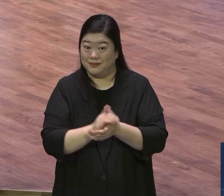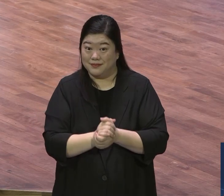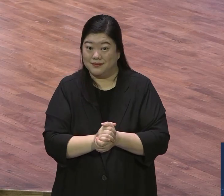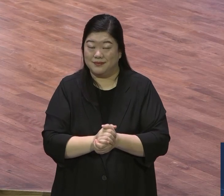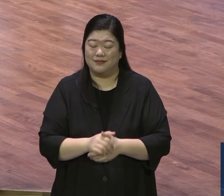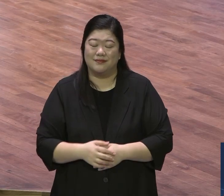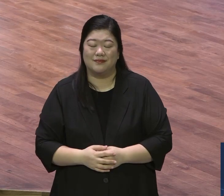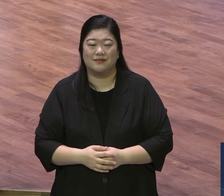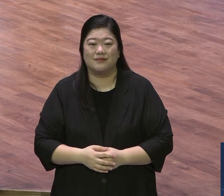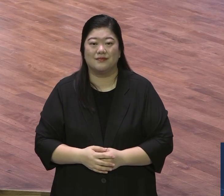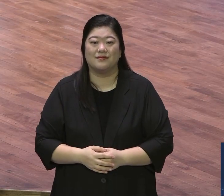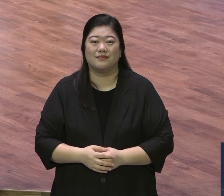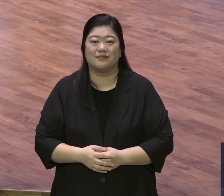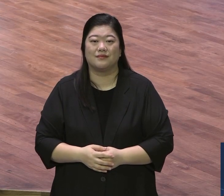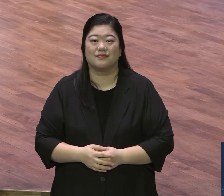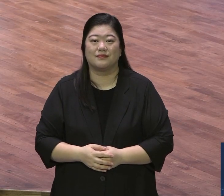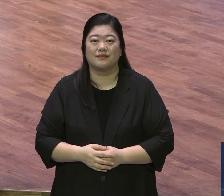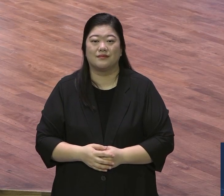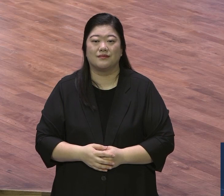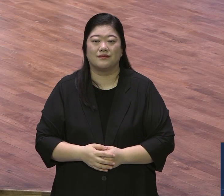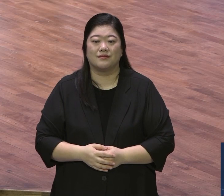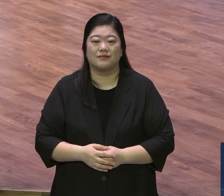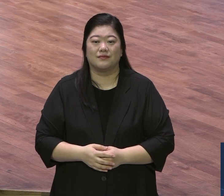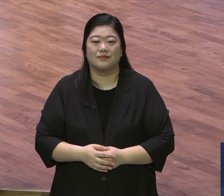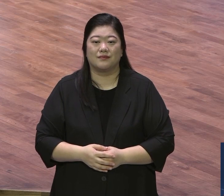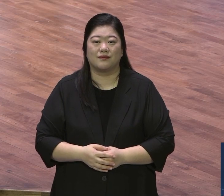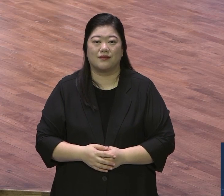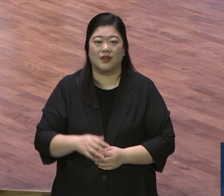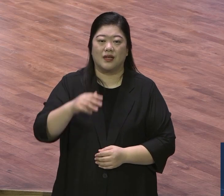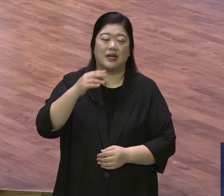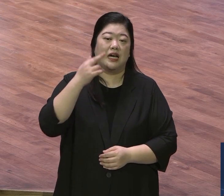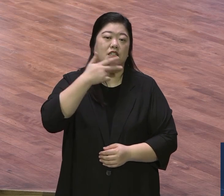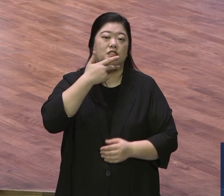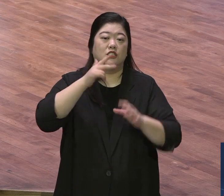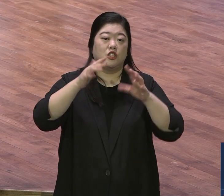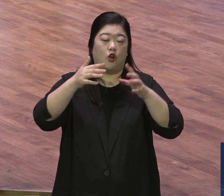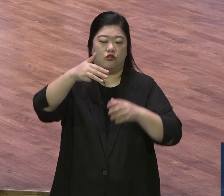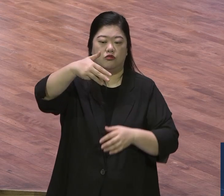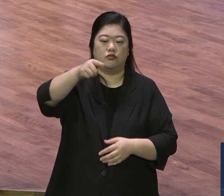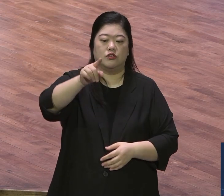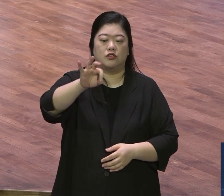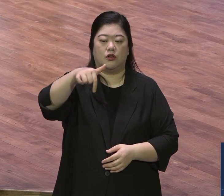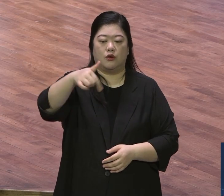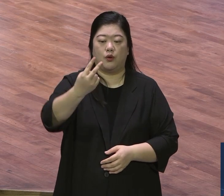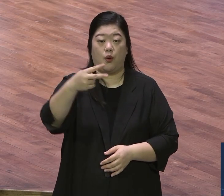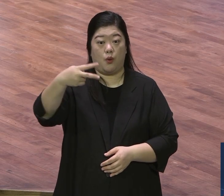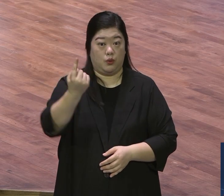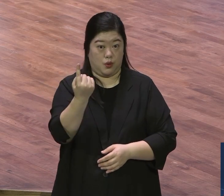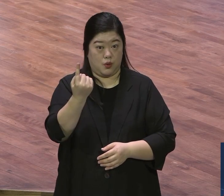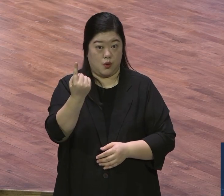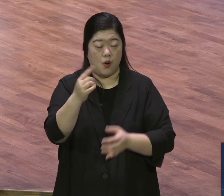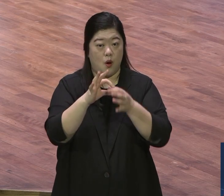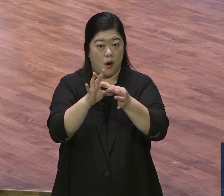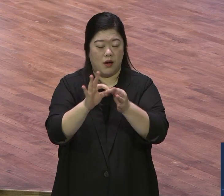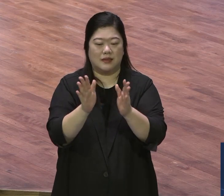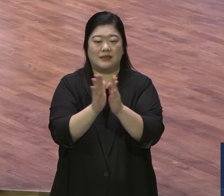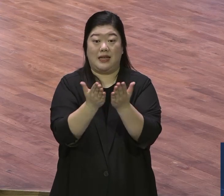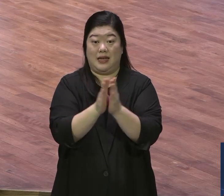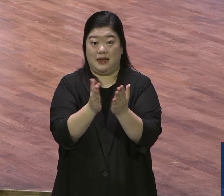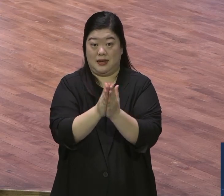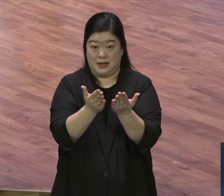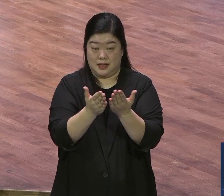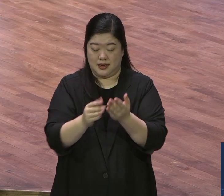영적 전쟁에 대한 청교도 지침서로 알려져 있는 그리스도인의 전신갑주 라고 하는 책이 있는데